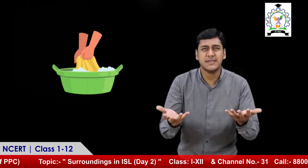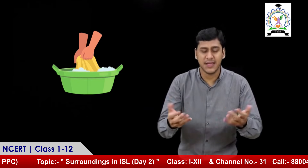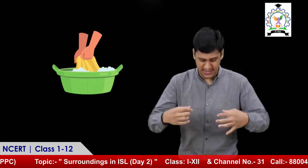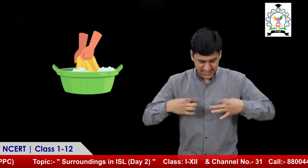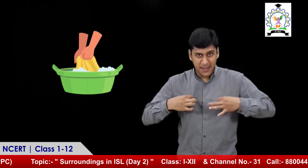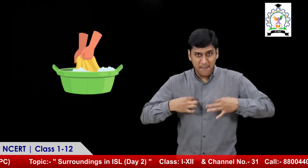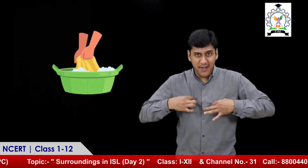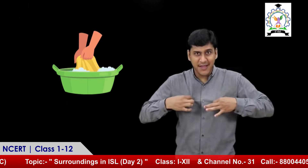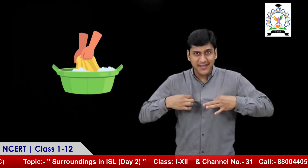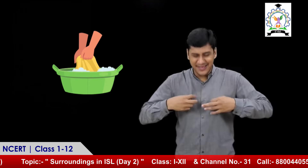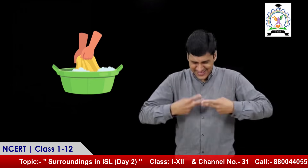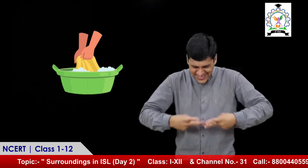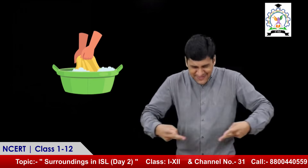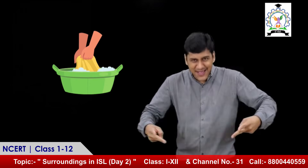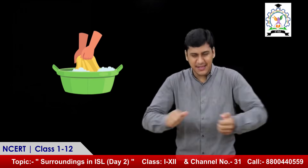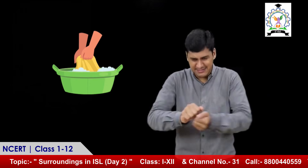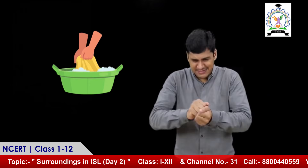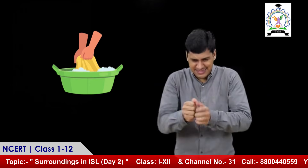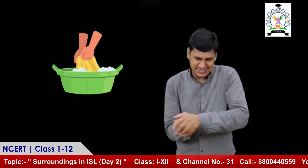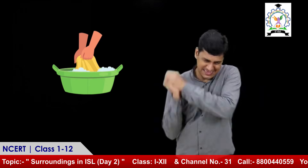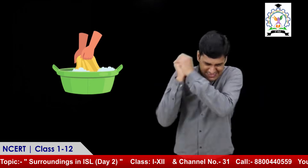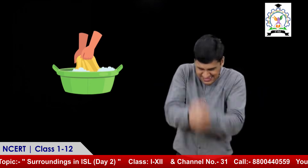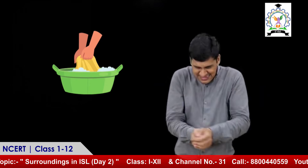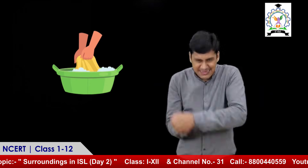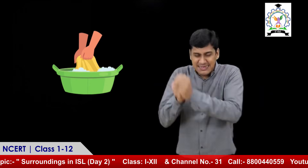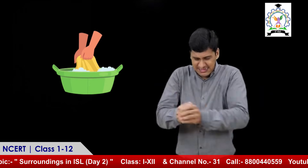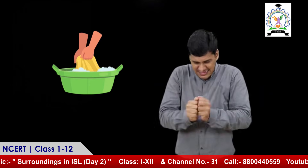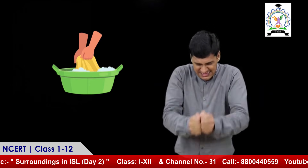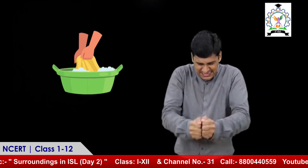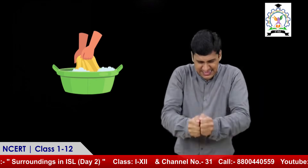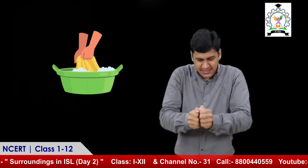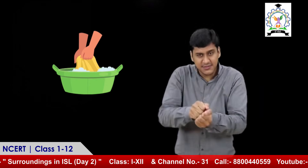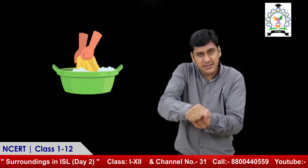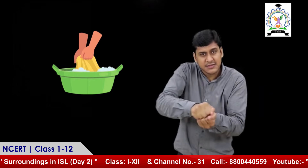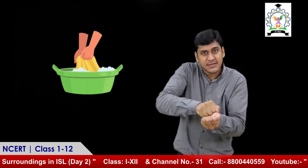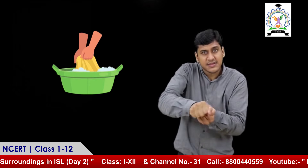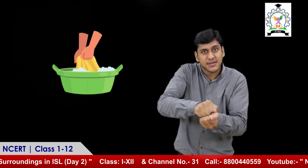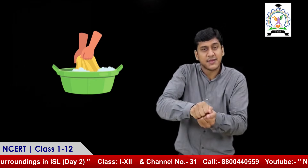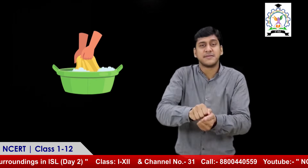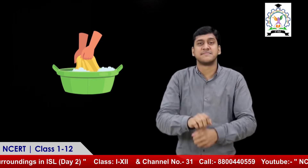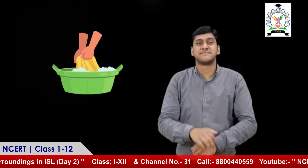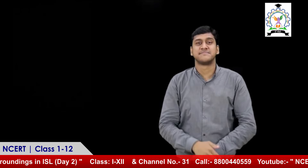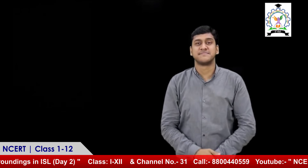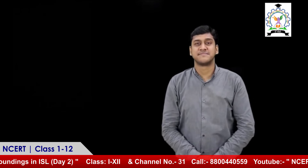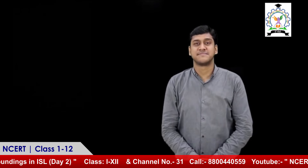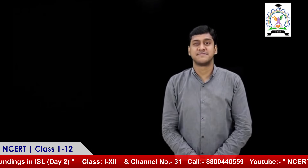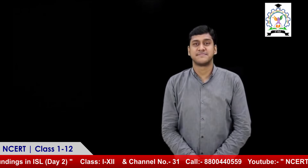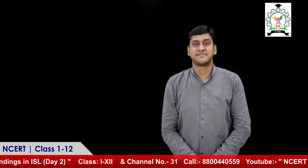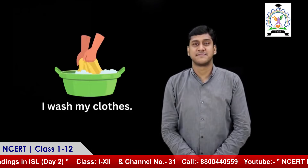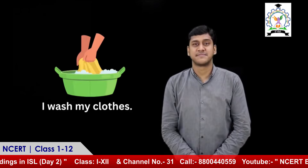धोना यह संकेत ऐसा इसलिए है क्योंकि हम कपड़ों को जिस प्रकार आपस में रगड़कर धोते हैं, संकेत भी